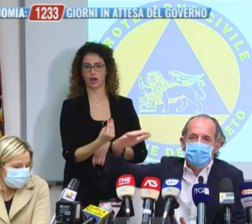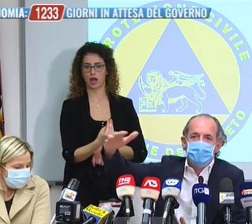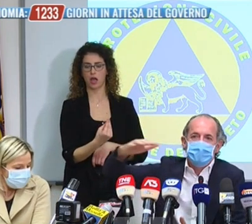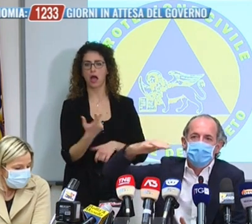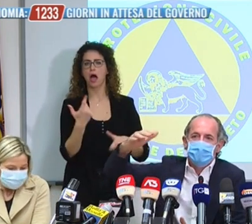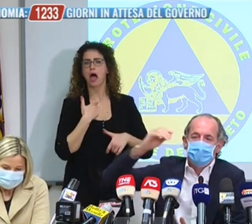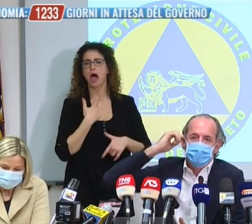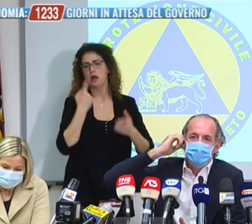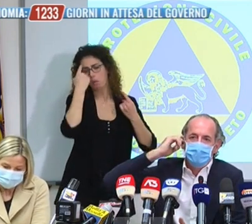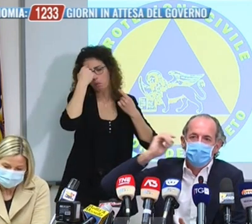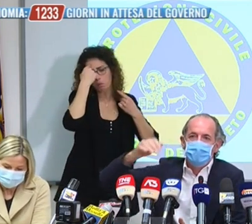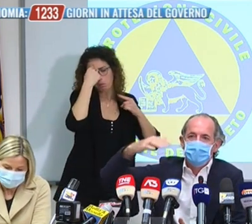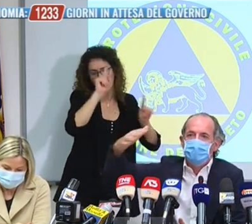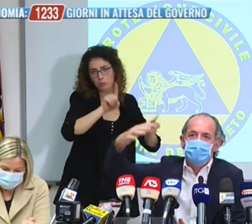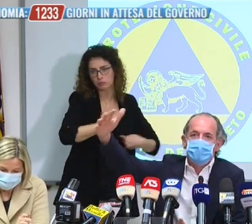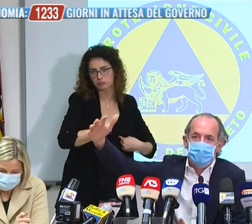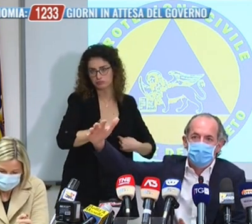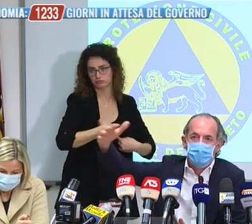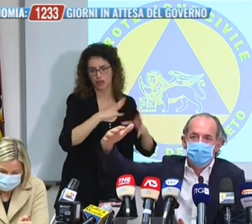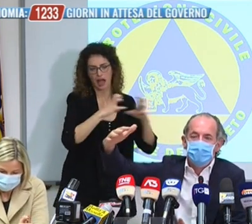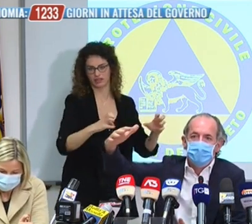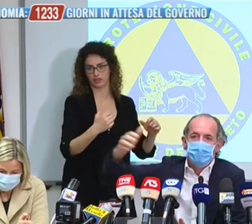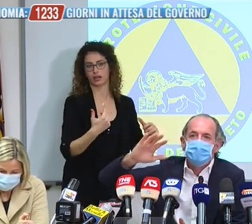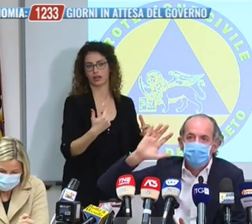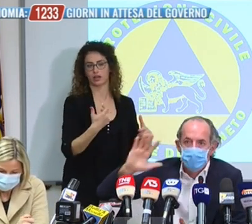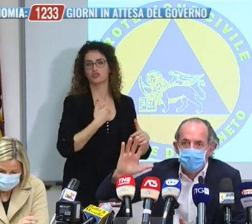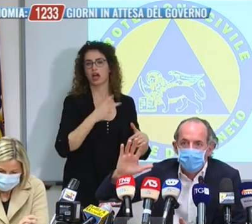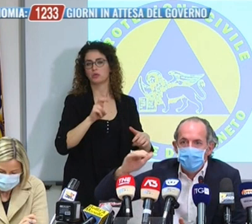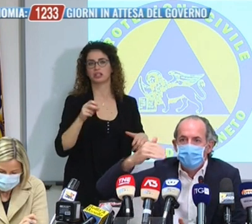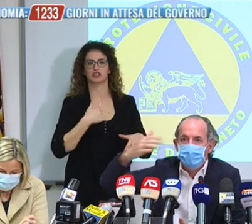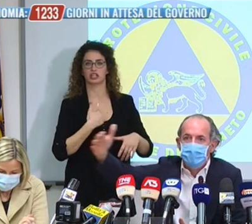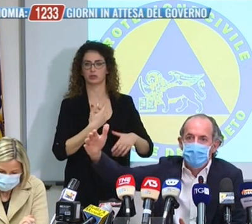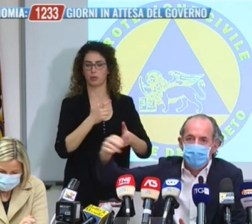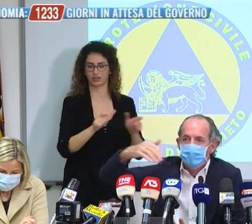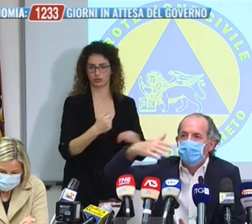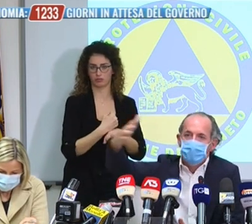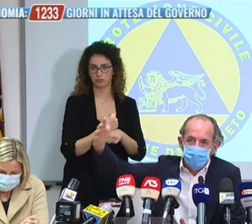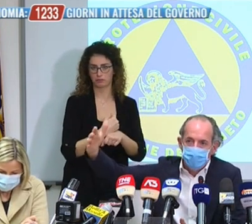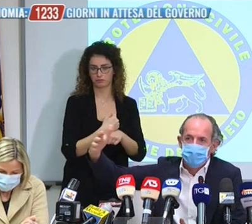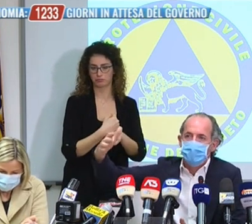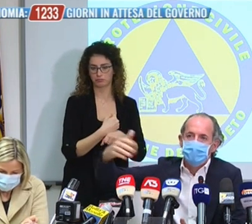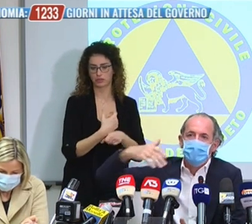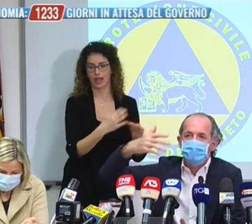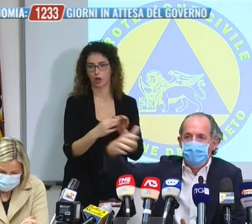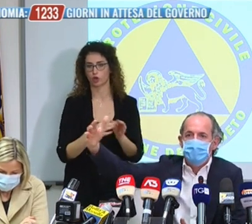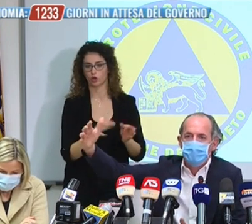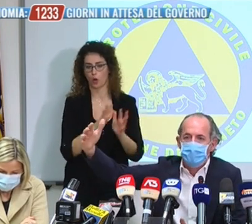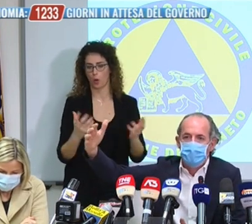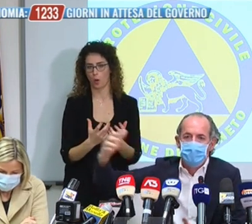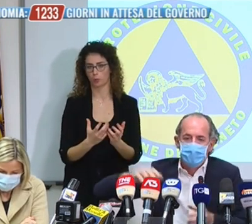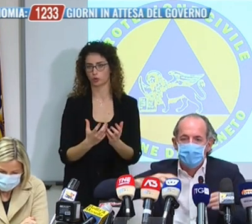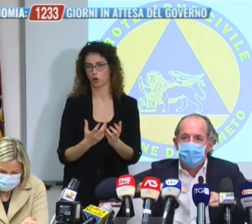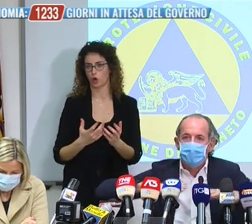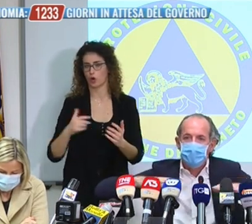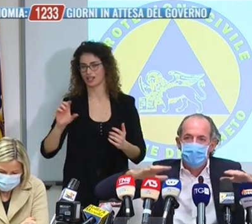delle campagne vaccinali, che so, un'azienda che comincia a avere 200-300 dipendenti, volontariamente, in accordo con il mondo sindacale, si farà le sue